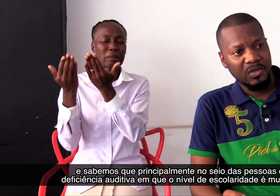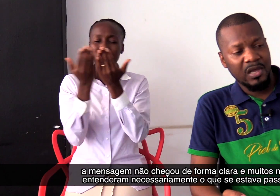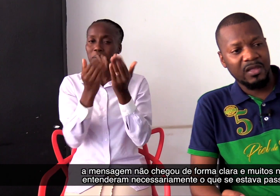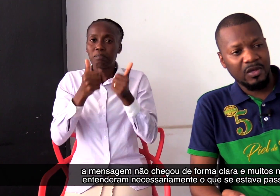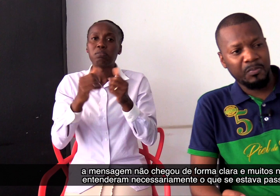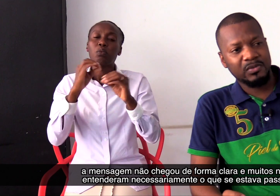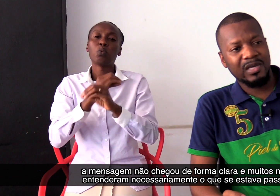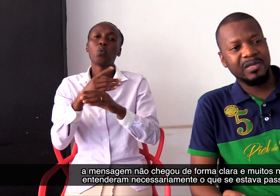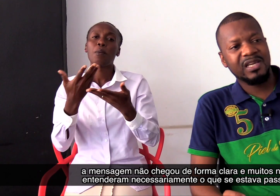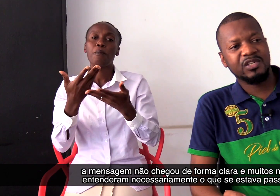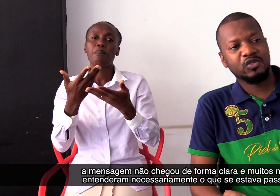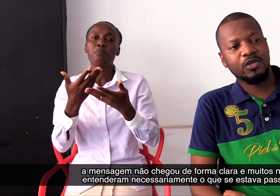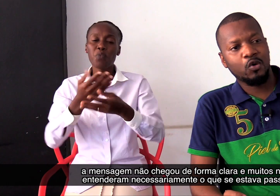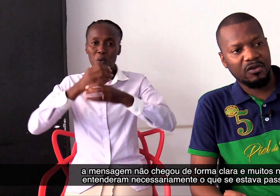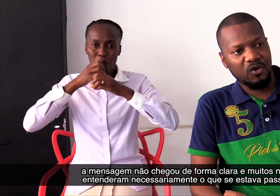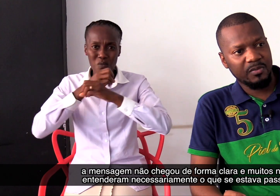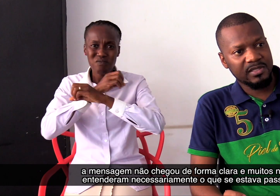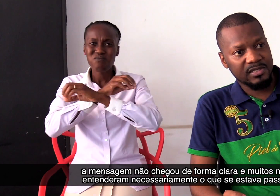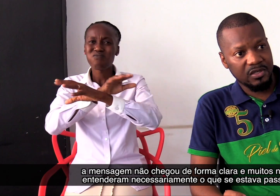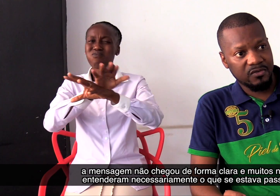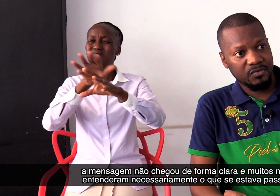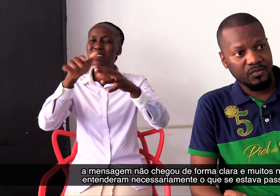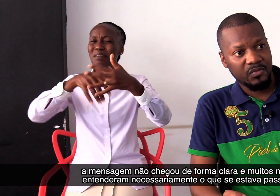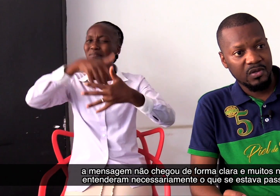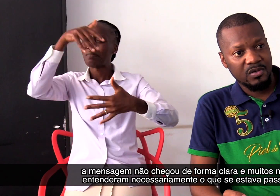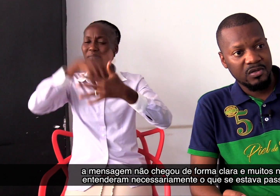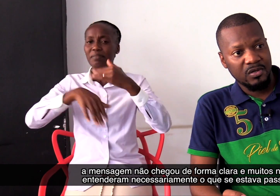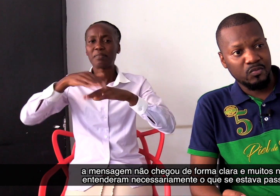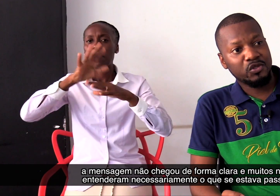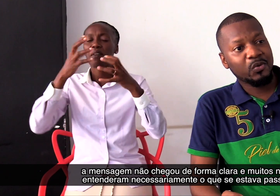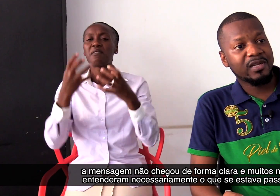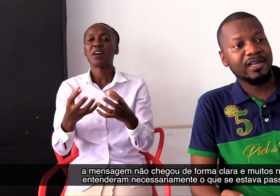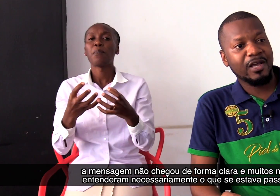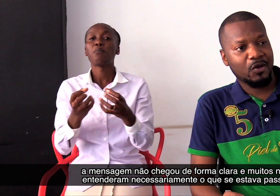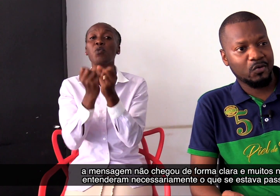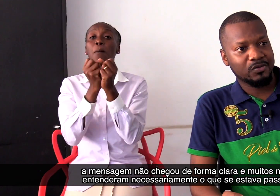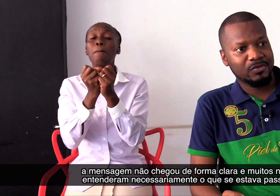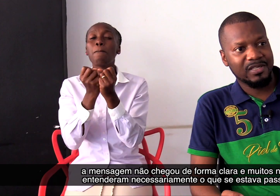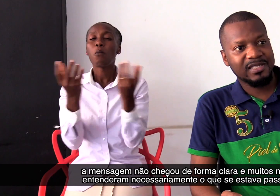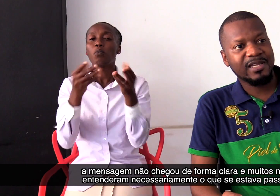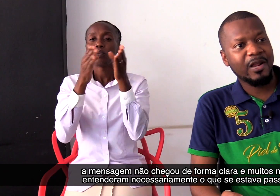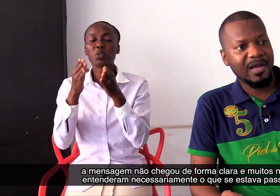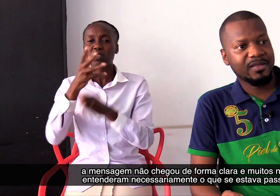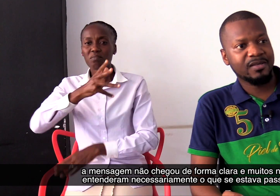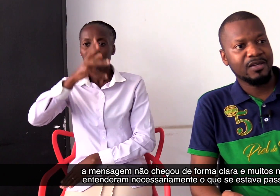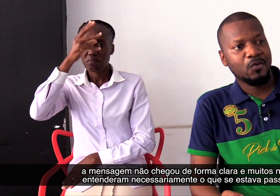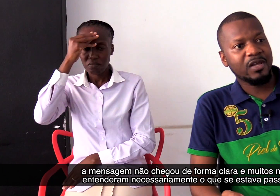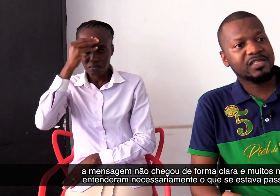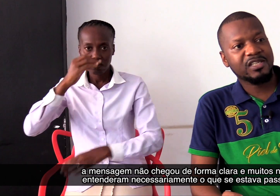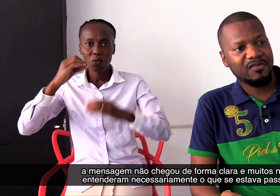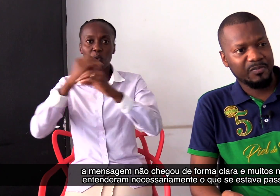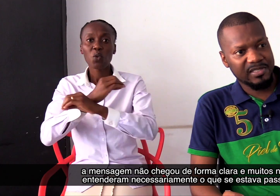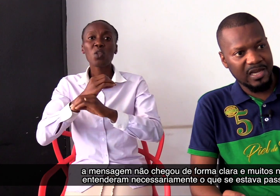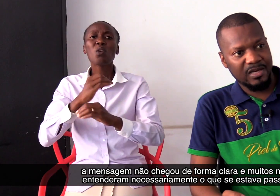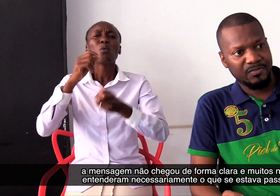baixo, então penso que a mensagem não chegou de forma incisiva. Muitos não entenderam necessariamente o que é que